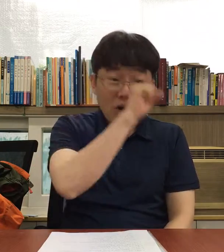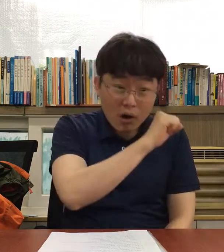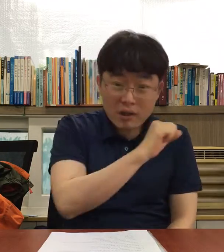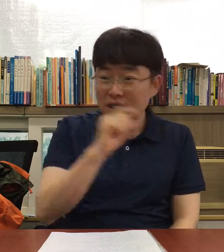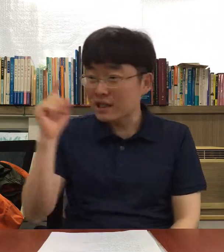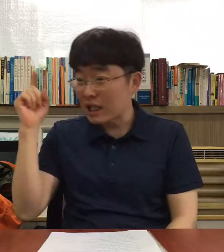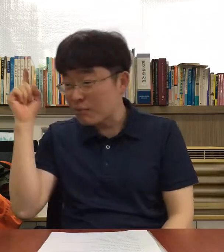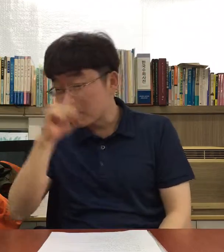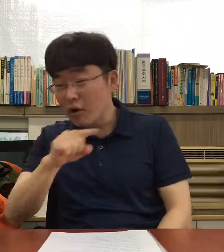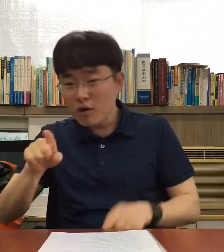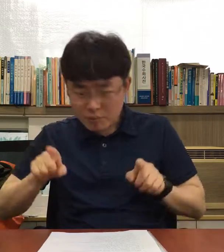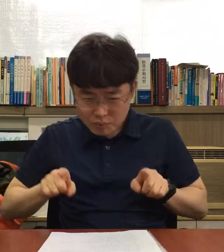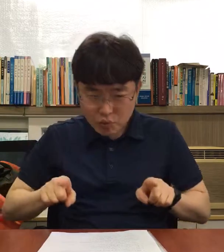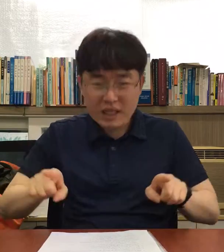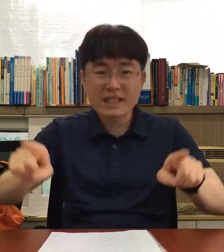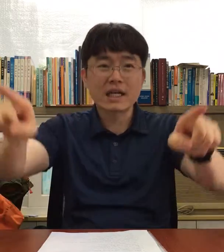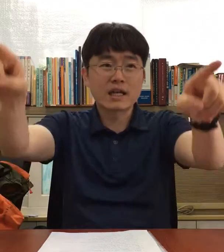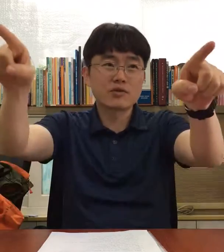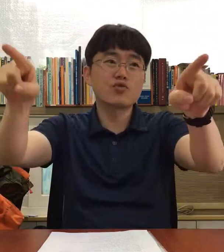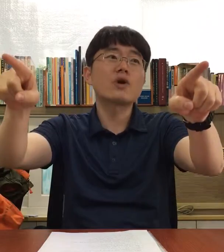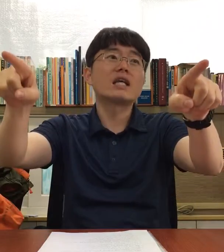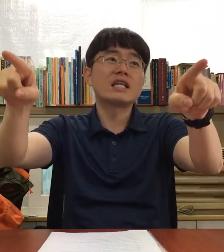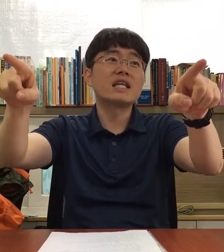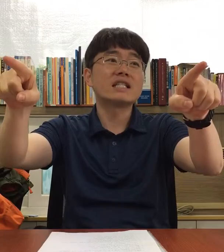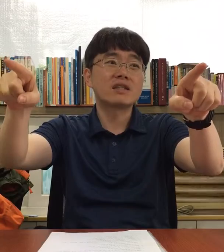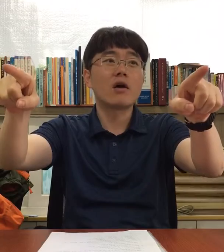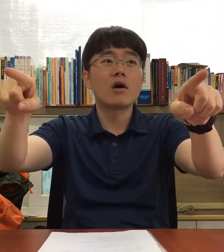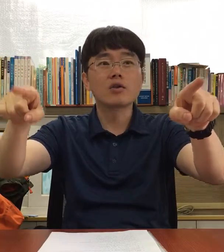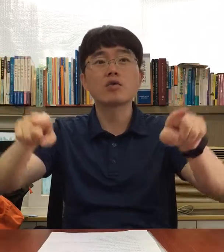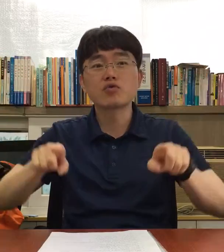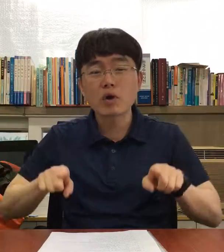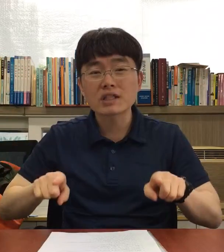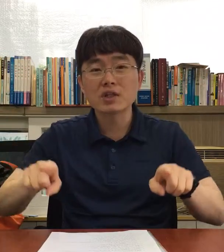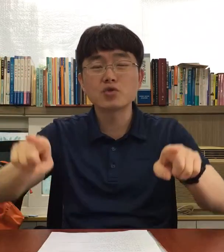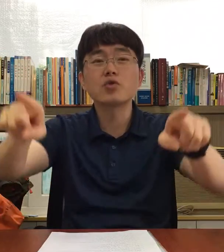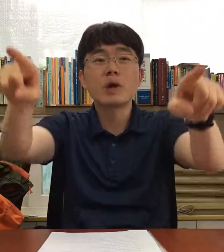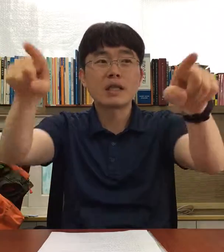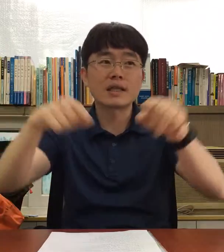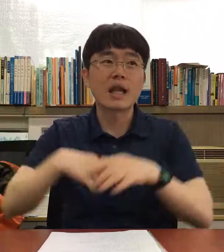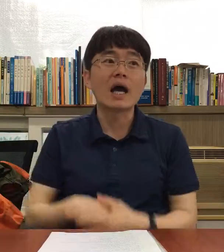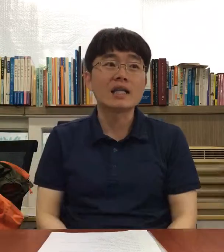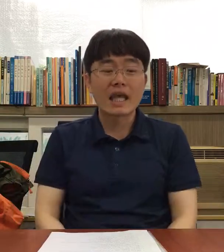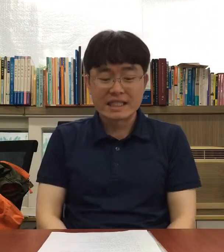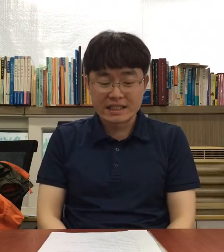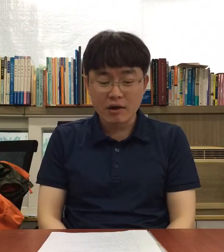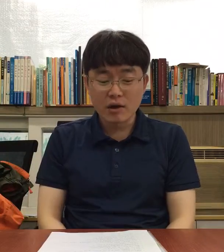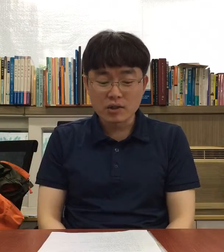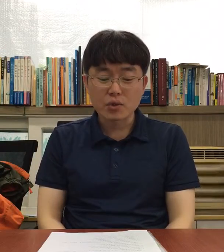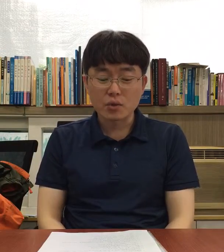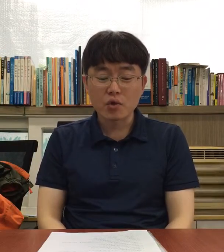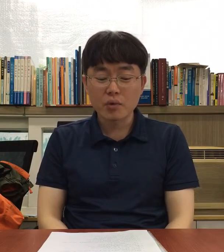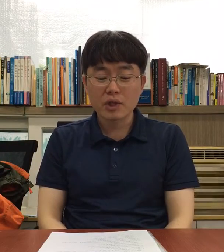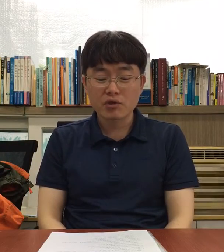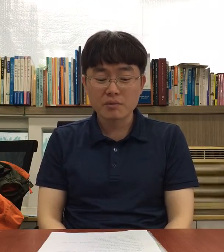거, 나쁜 거 두 가지가 이렇게 쭉 가는 길이 있어. 또는 두 가지가 쭉 나가는 게 있어. 정도로 표현해